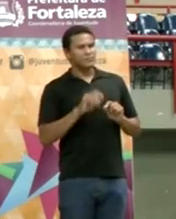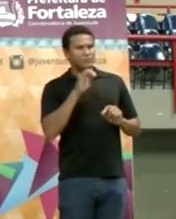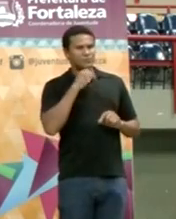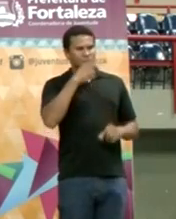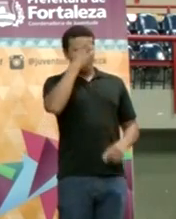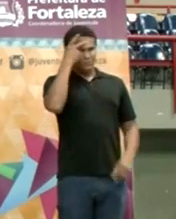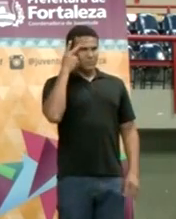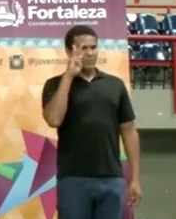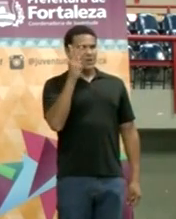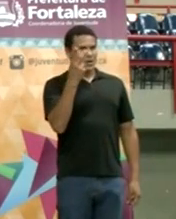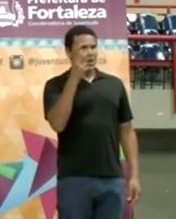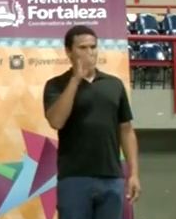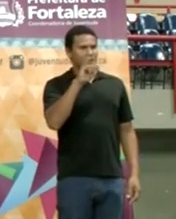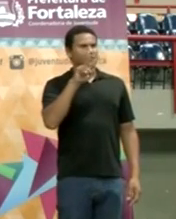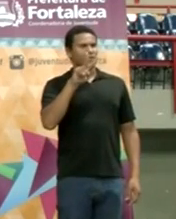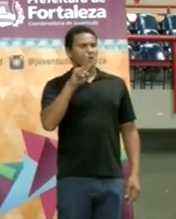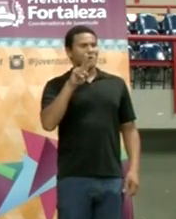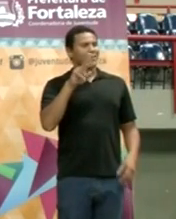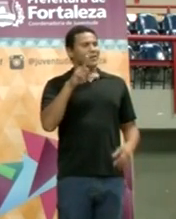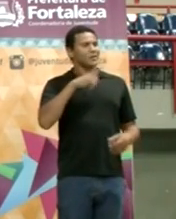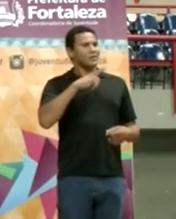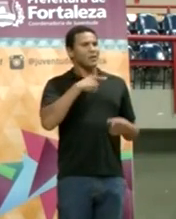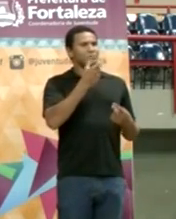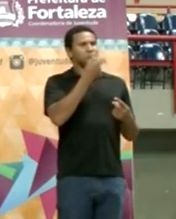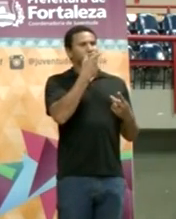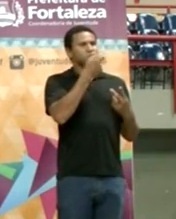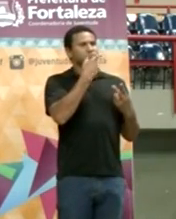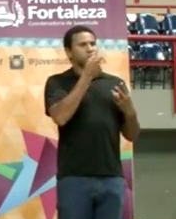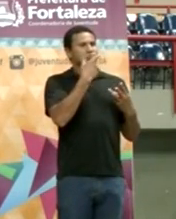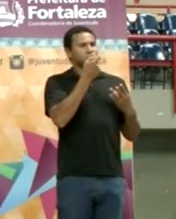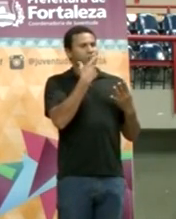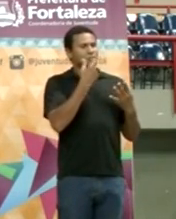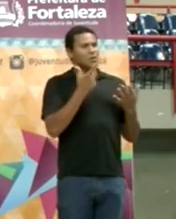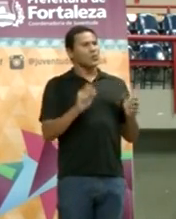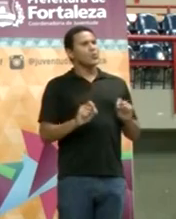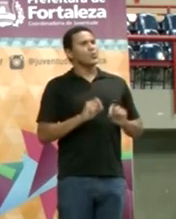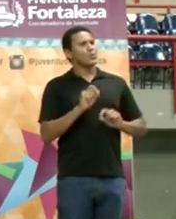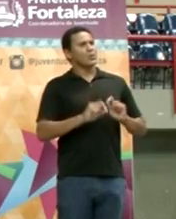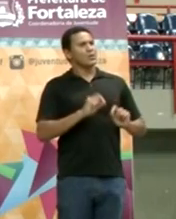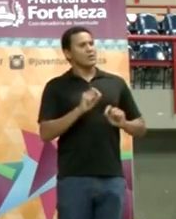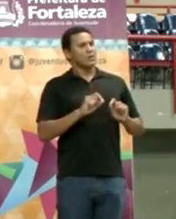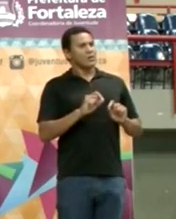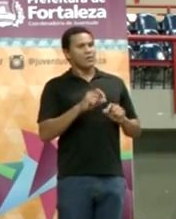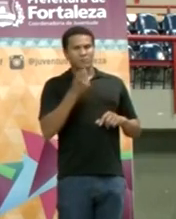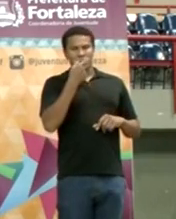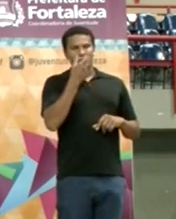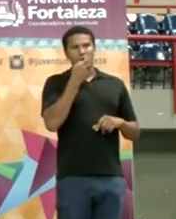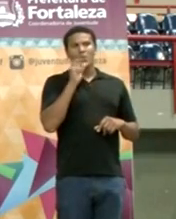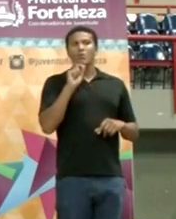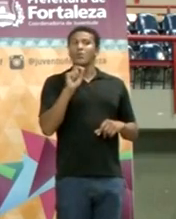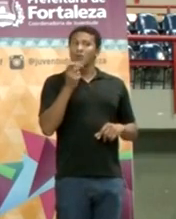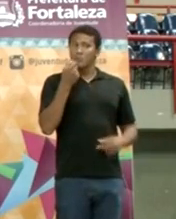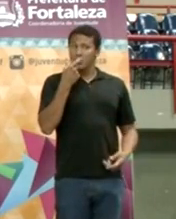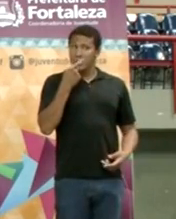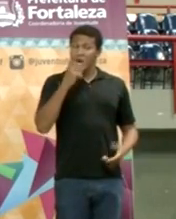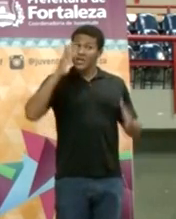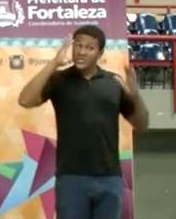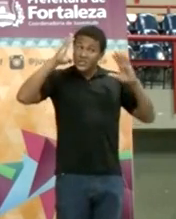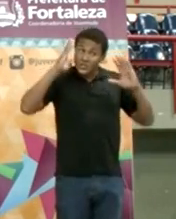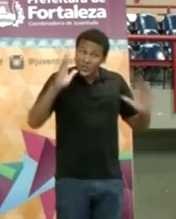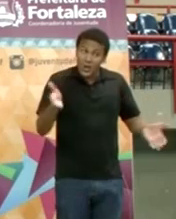HIV, elas tomam coquetel. O coquetel, ele só pode ser ministrado em pessoas que já têm a